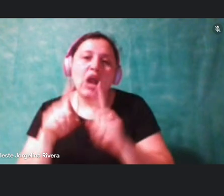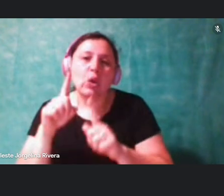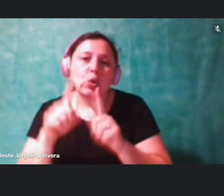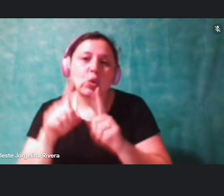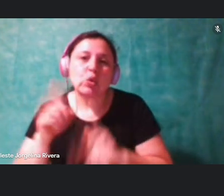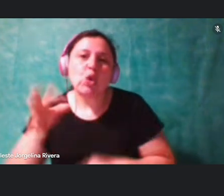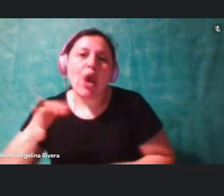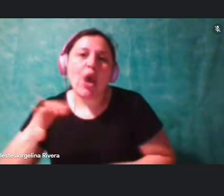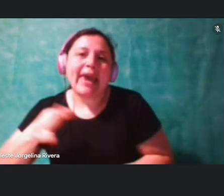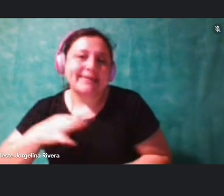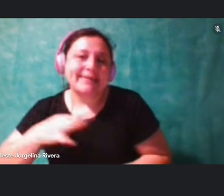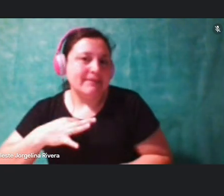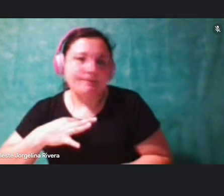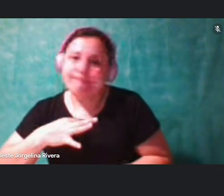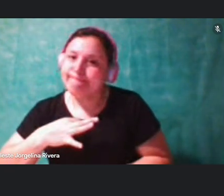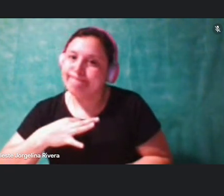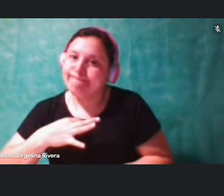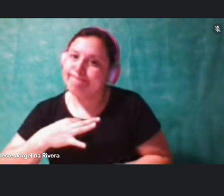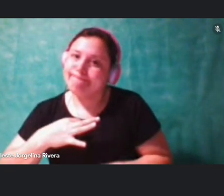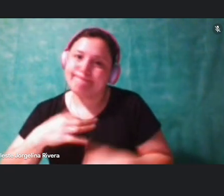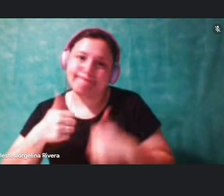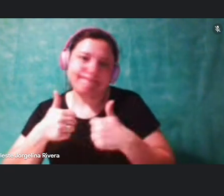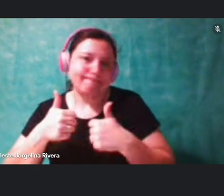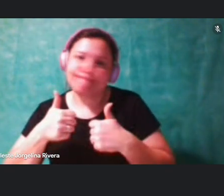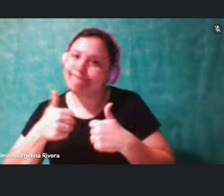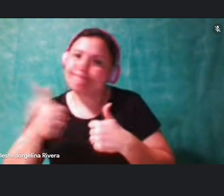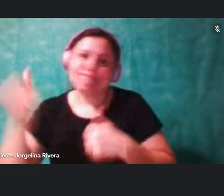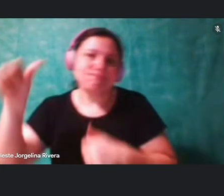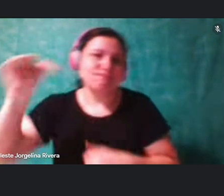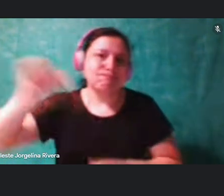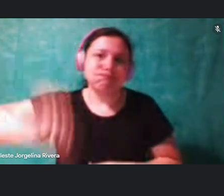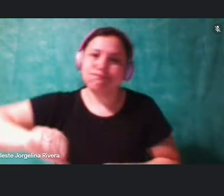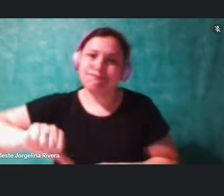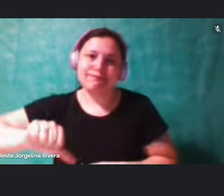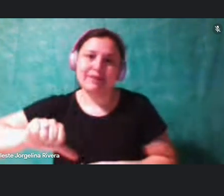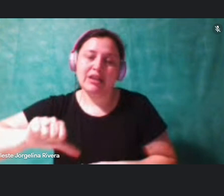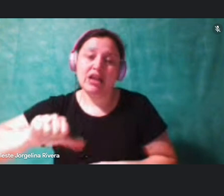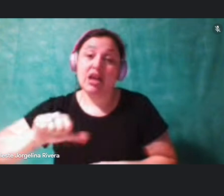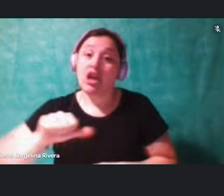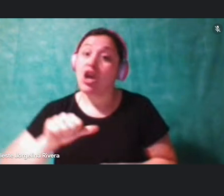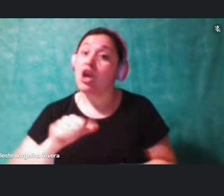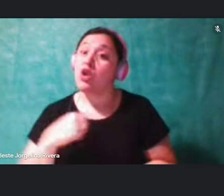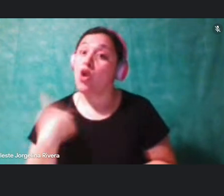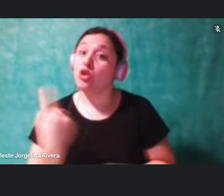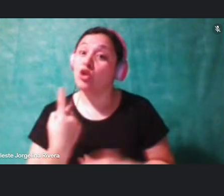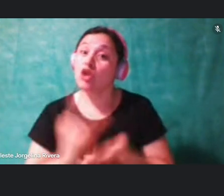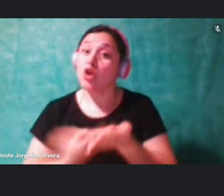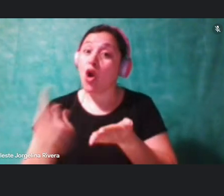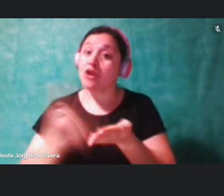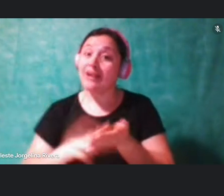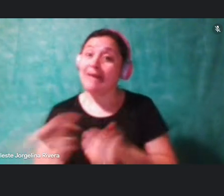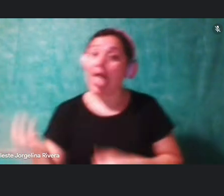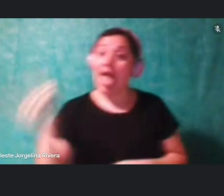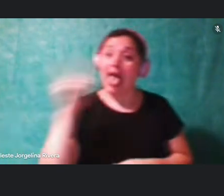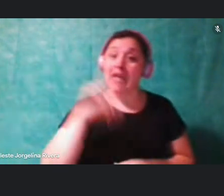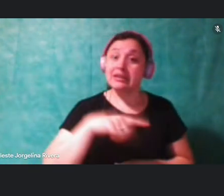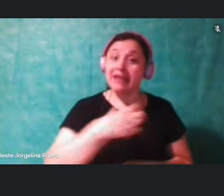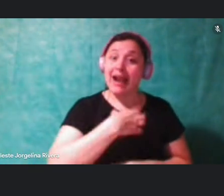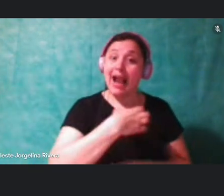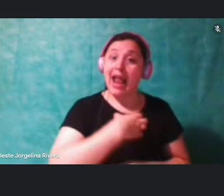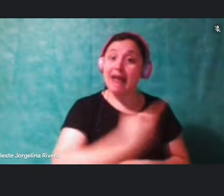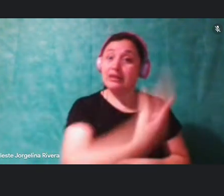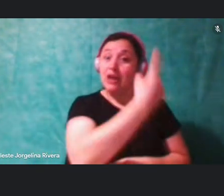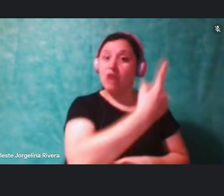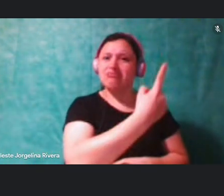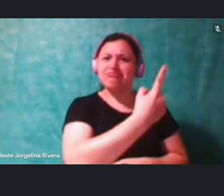Es que a esta altura no podemos volver a ver en la clase cómo se marca un núcleo. O sea, vamos